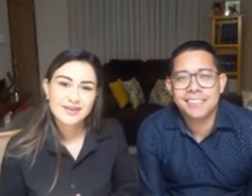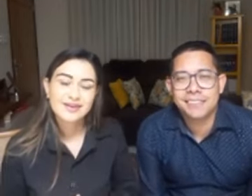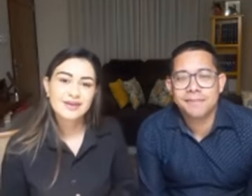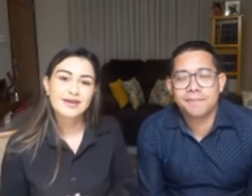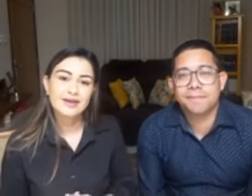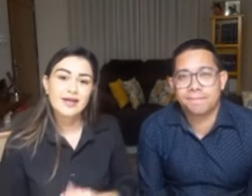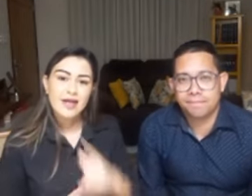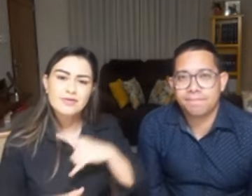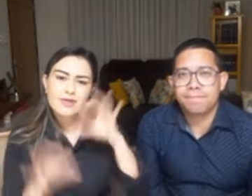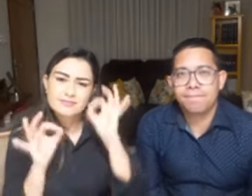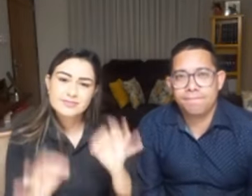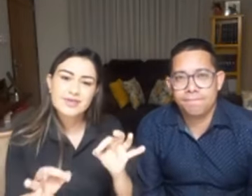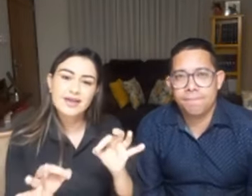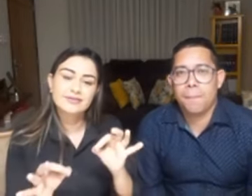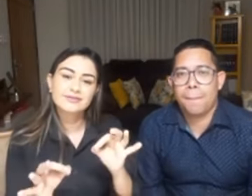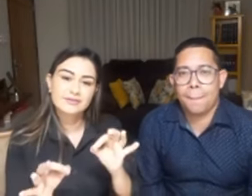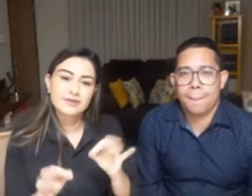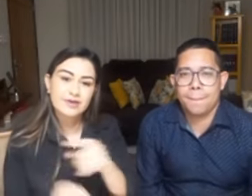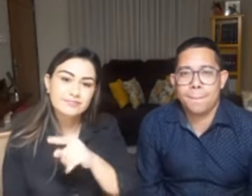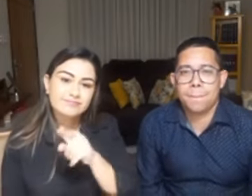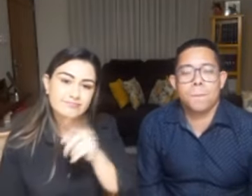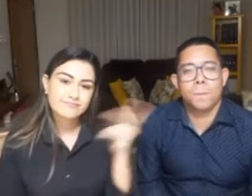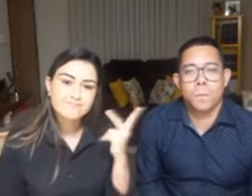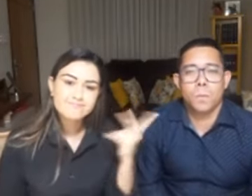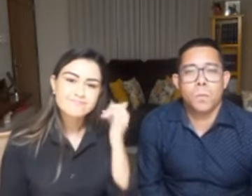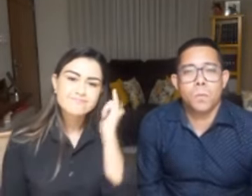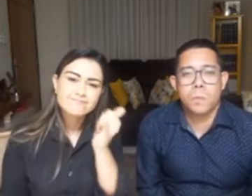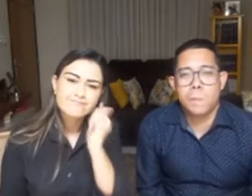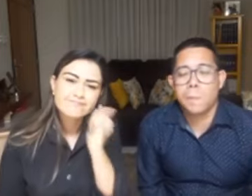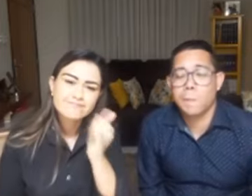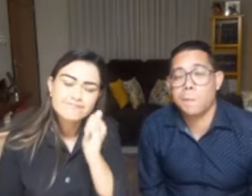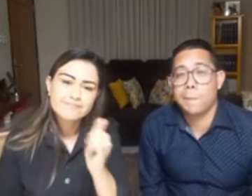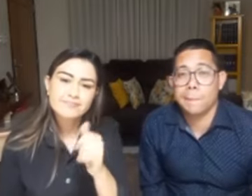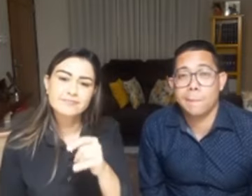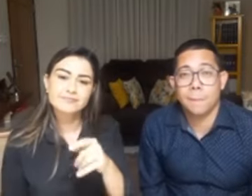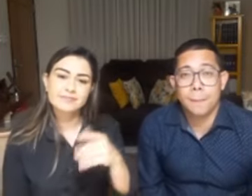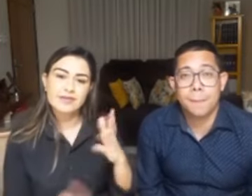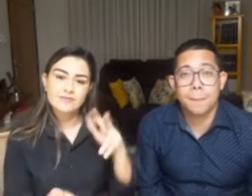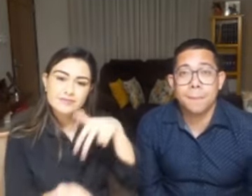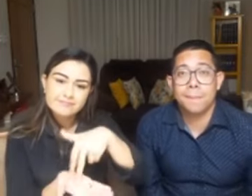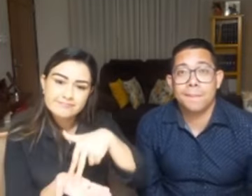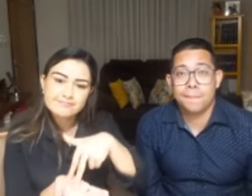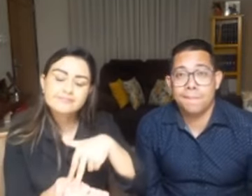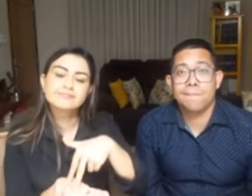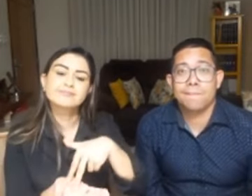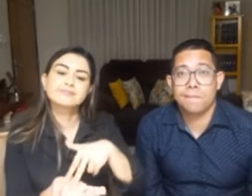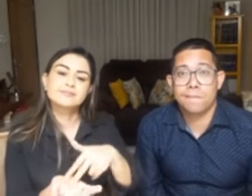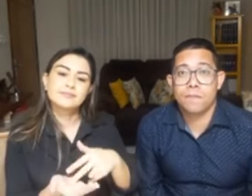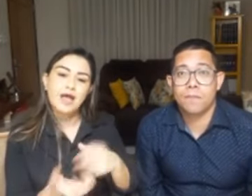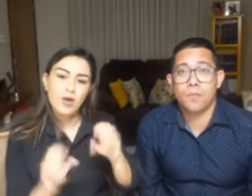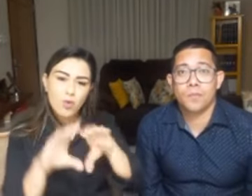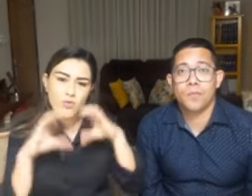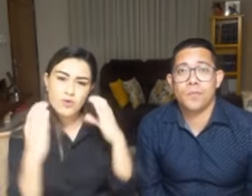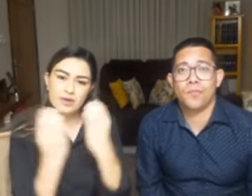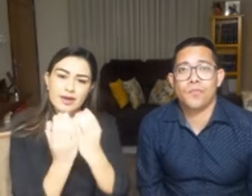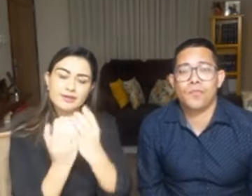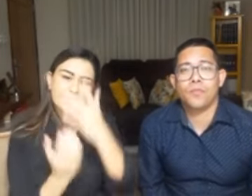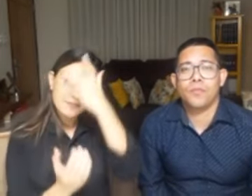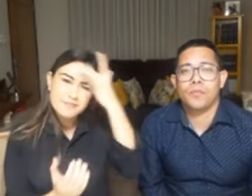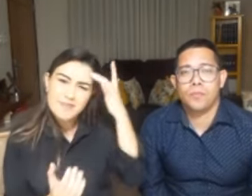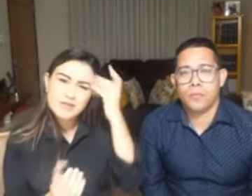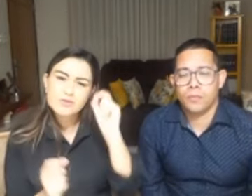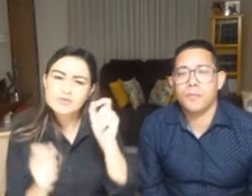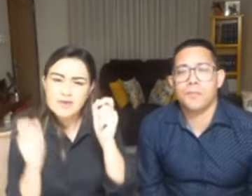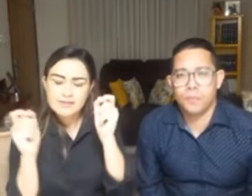Que a partir dessa fala de vocês, a partir da participação de vocês nesse congresso, pessoas serão